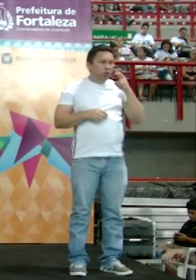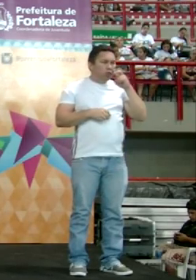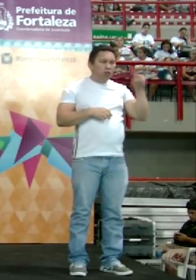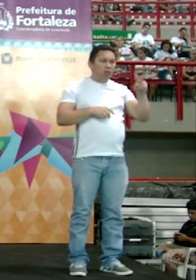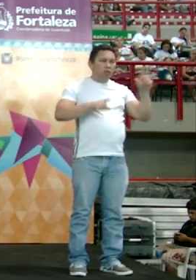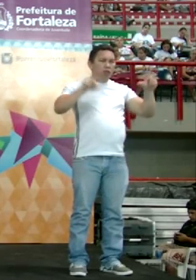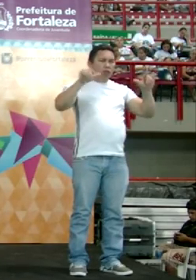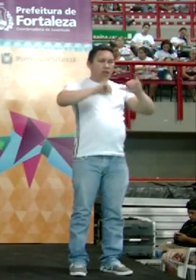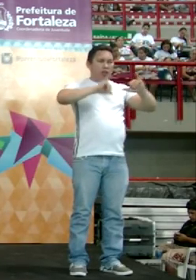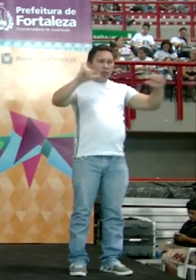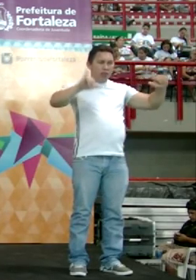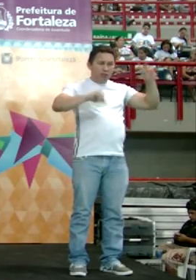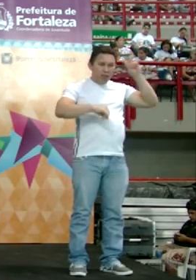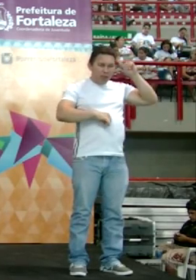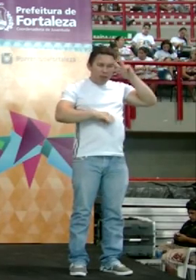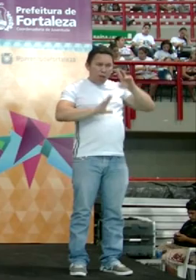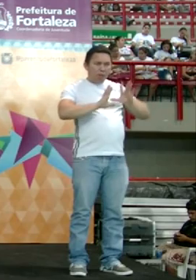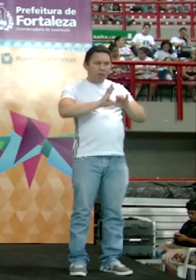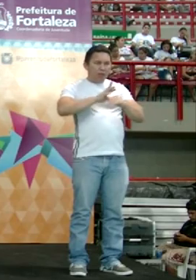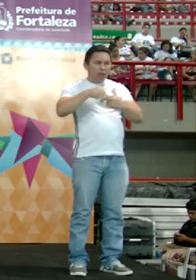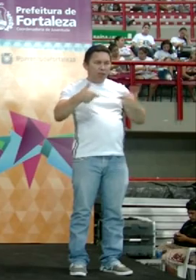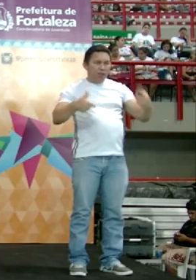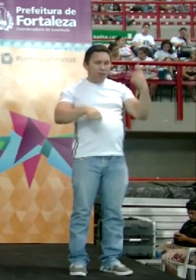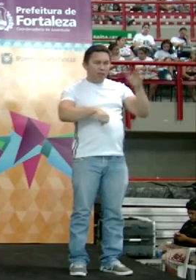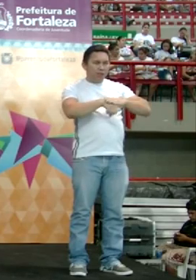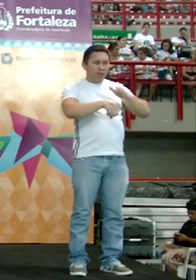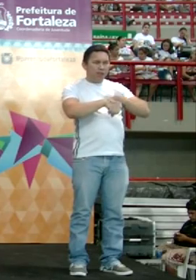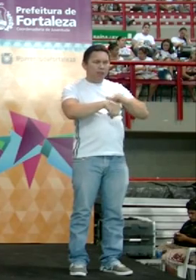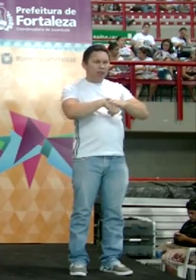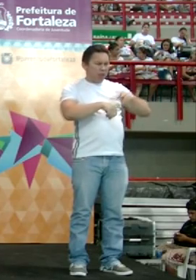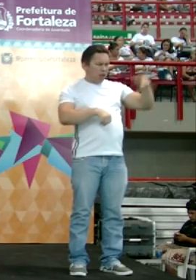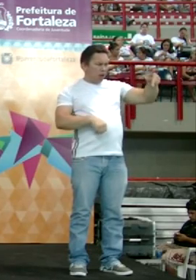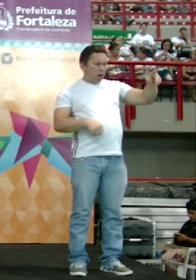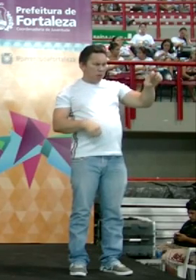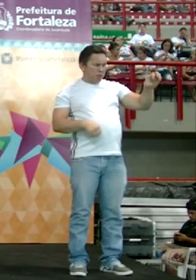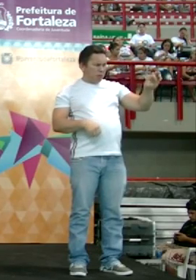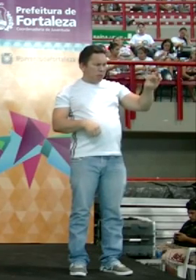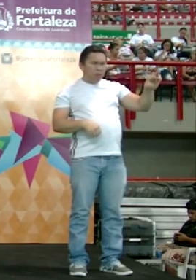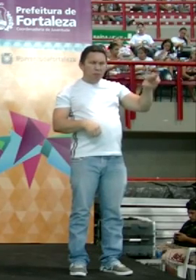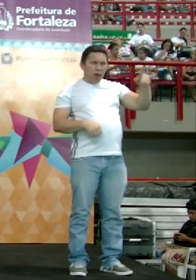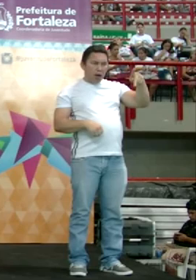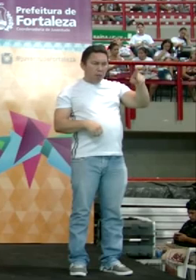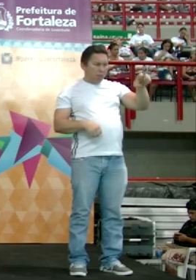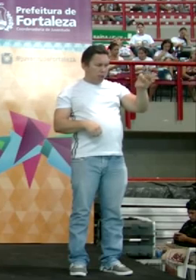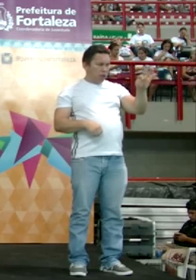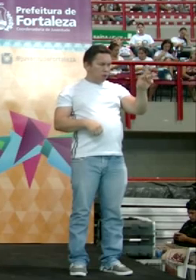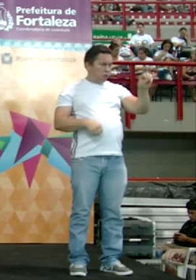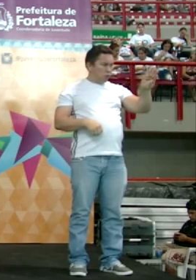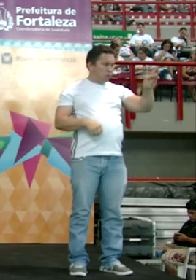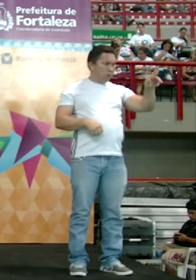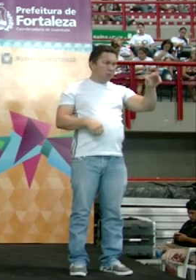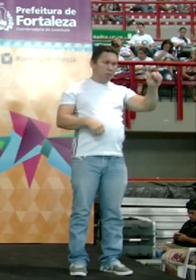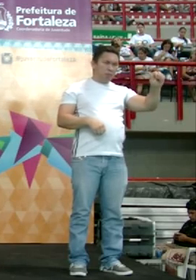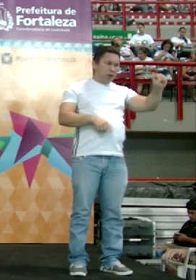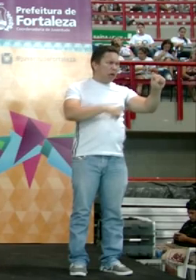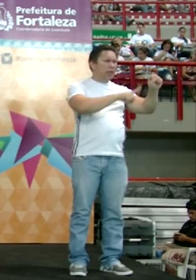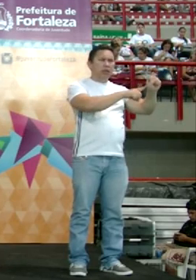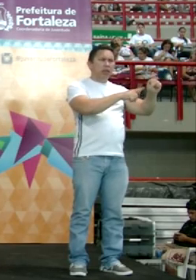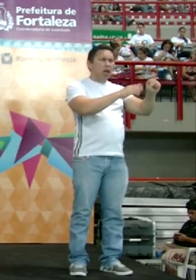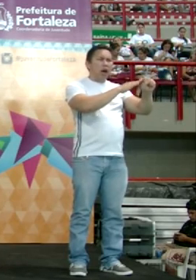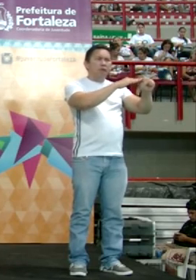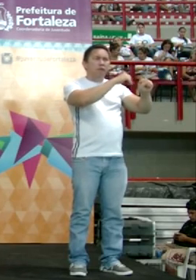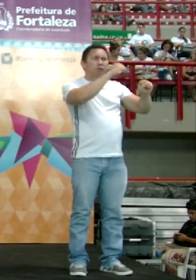noticiário aí, né, do Petrolão. A Petrobras é uma empresa fantástica, desenvolve tecnologia, emprega muita